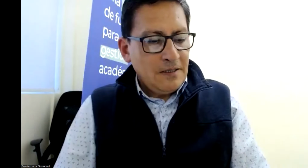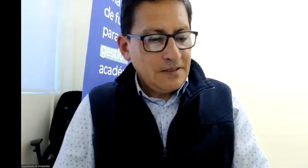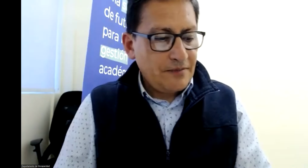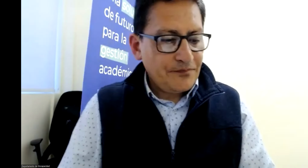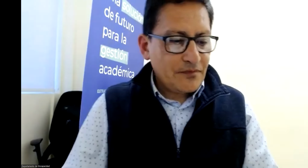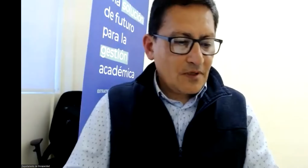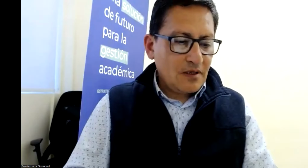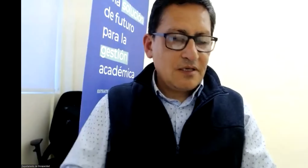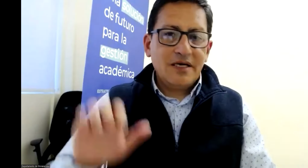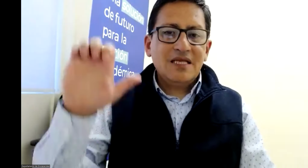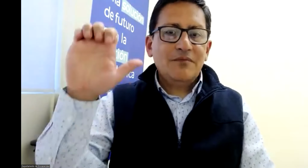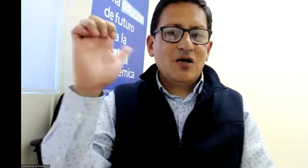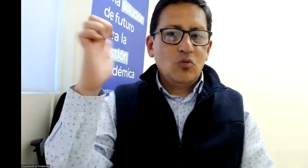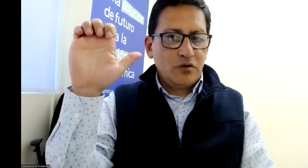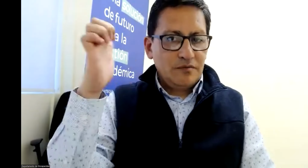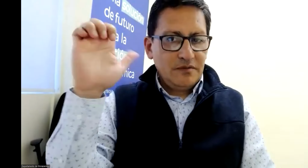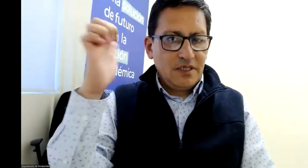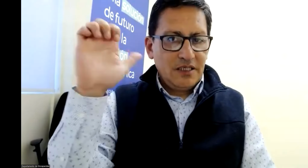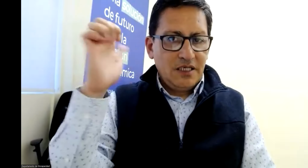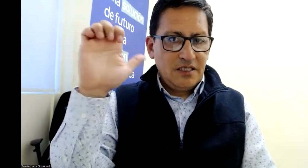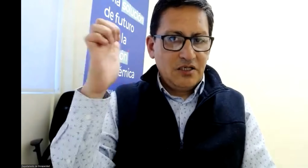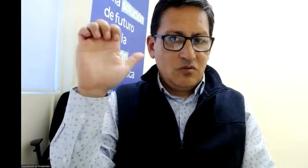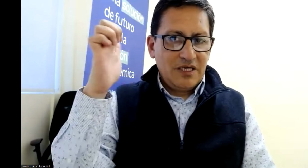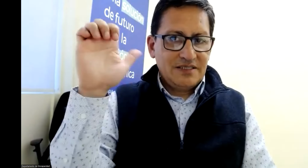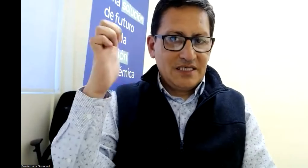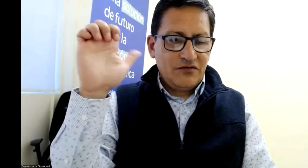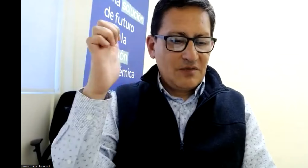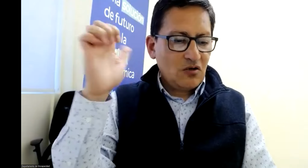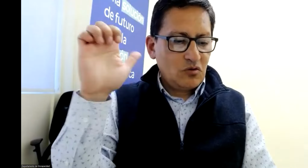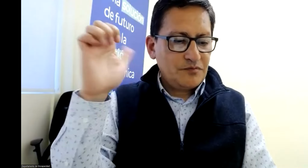Ya. Este es más común. En este enero parecía que fuera más común.